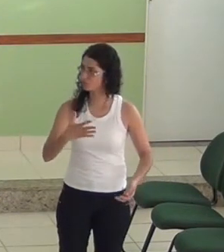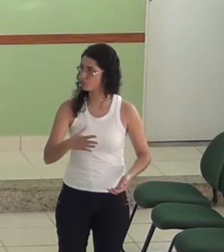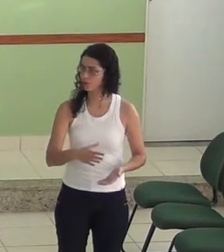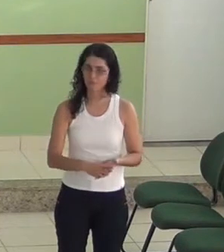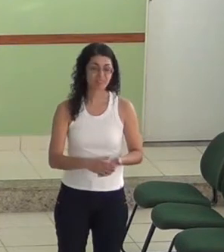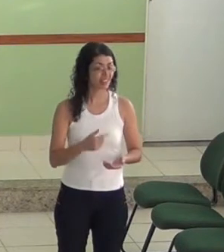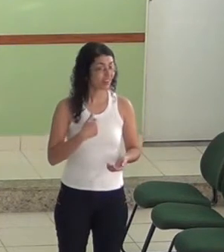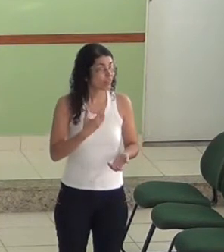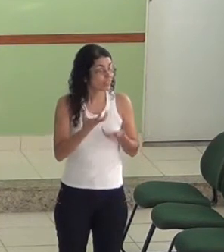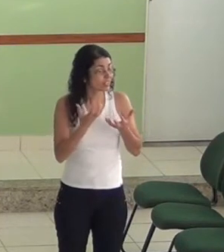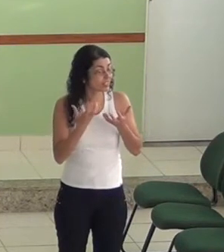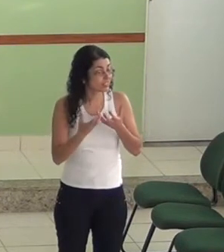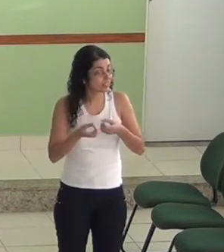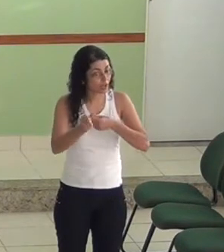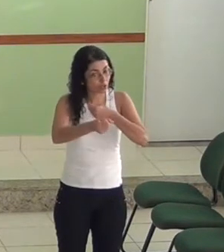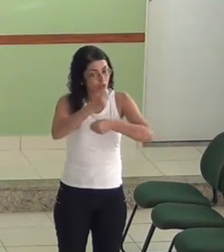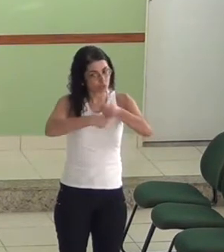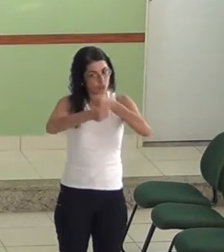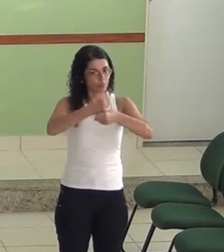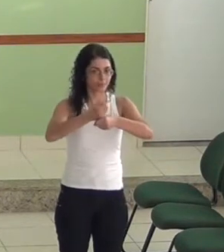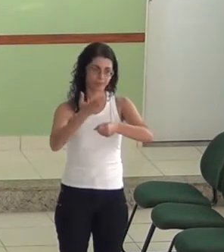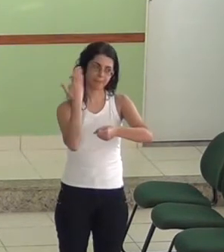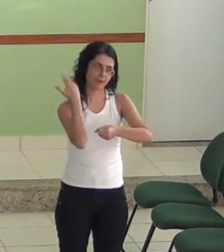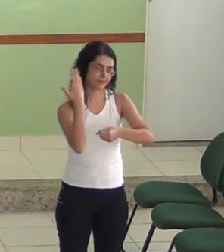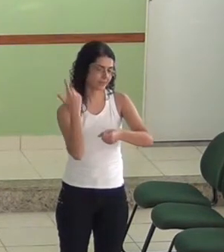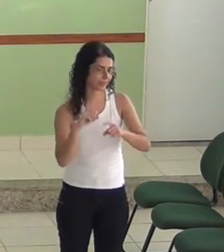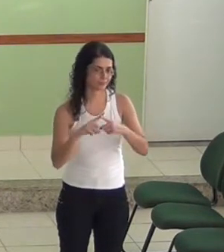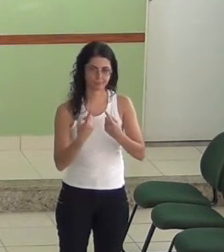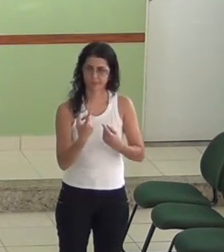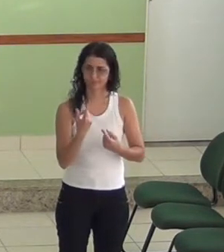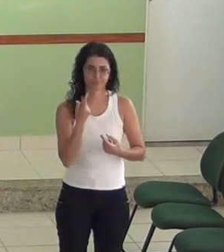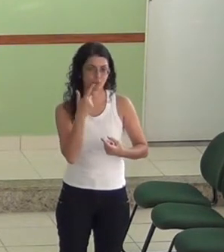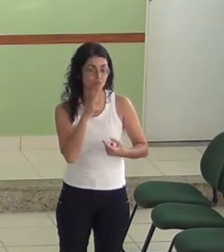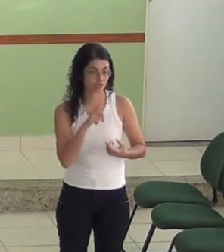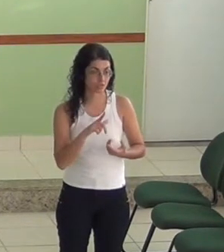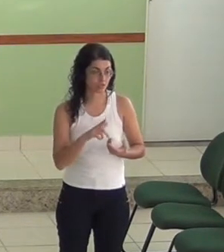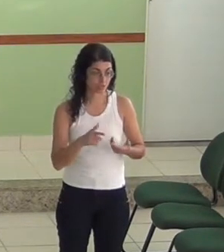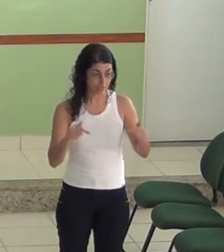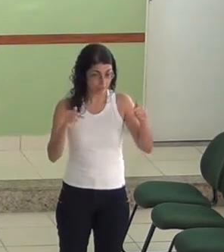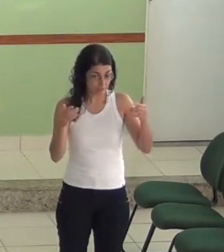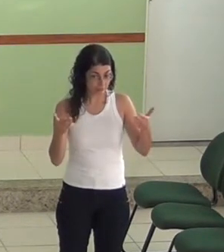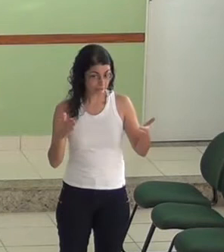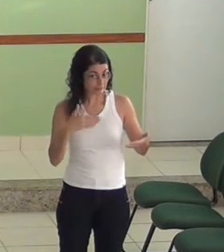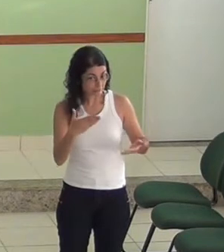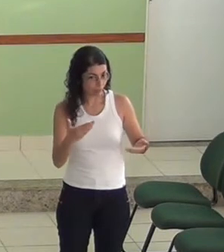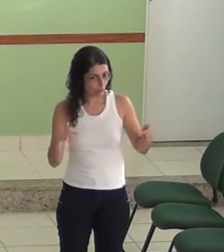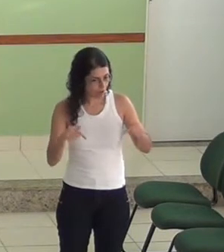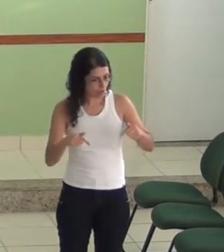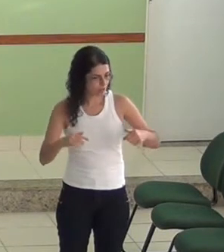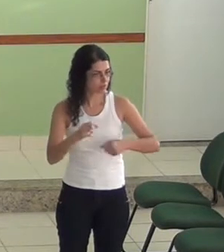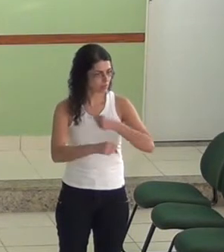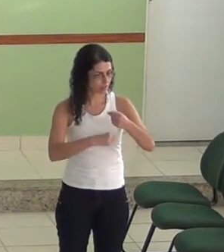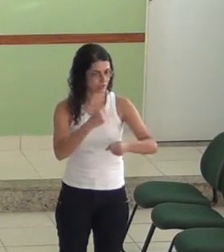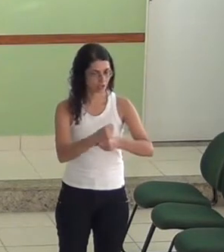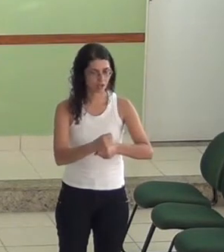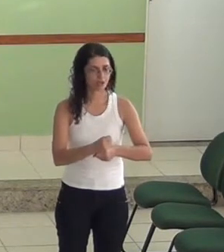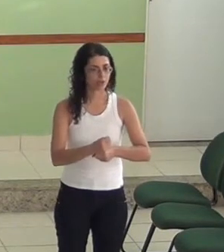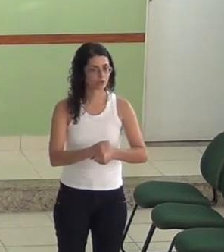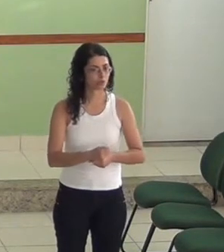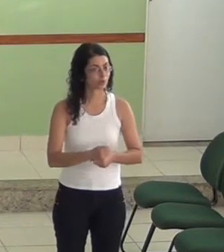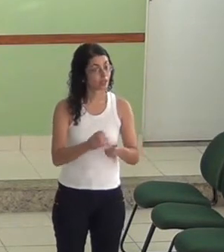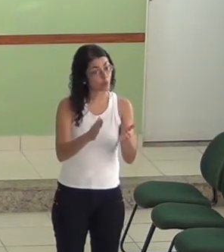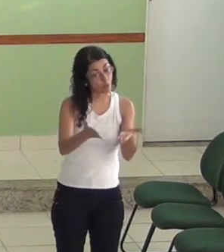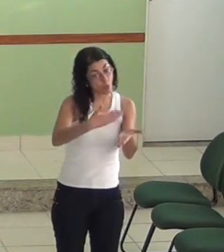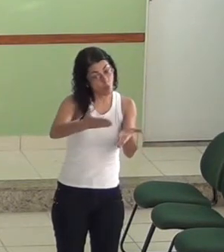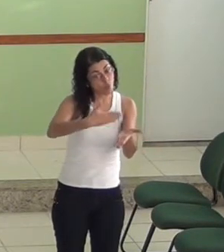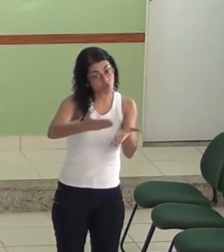foi possível, é o nosso livro de receitas missionárias. Então, você irmão,